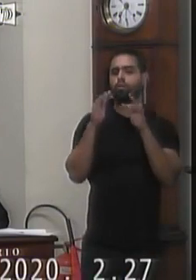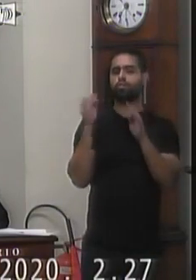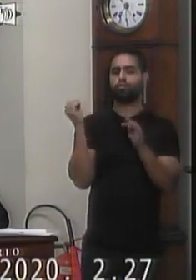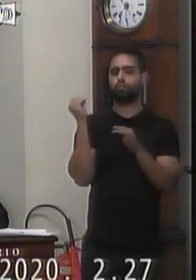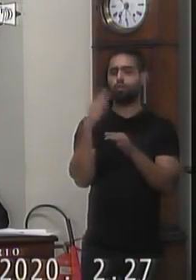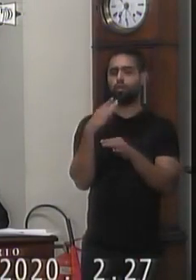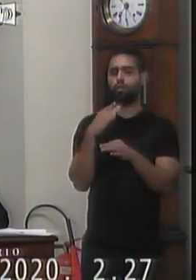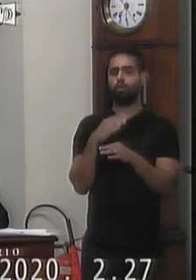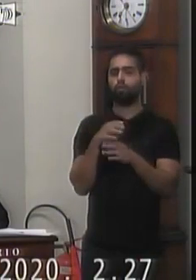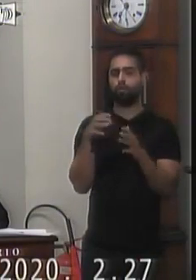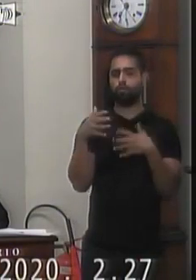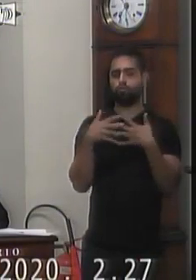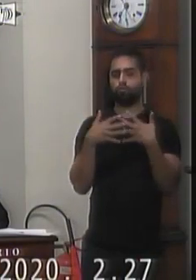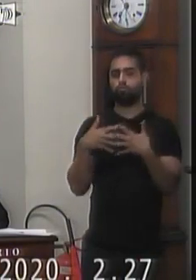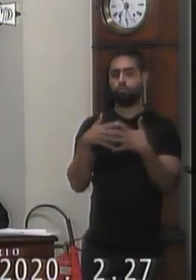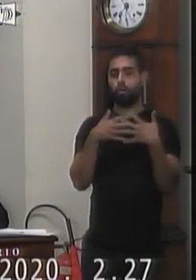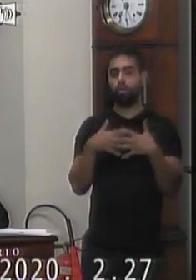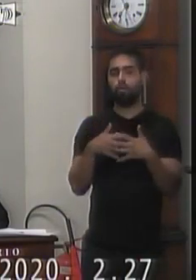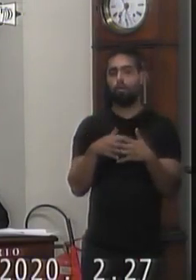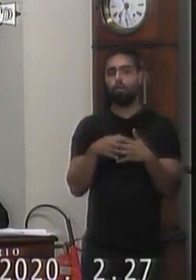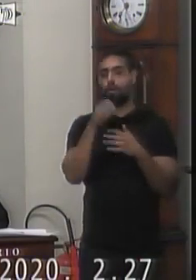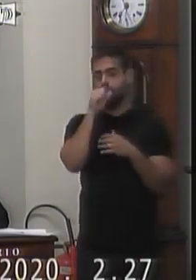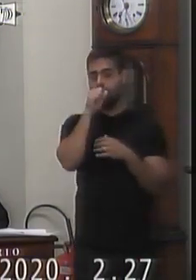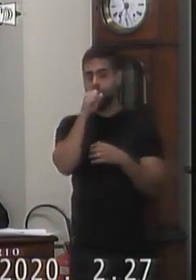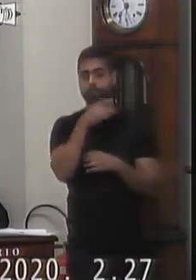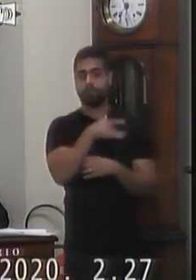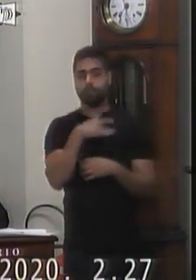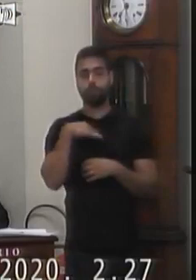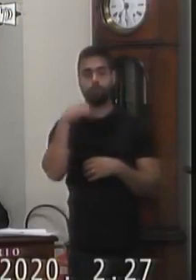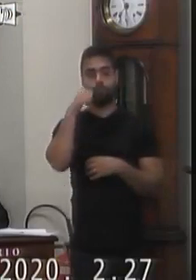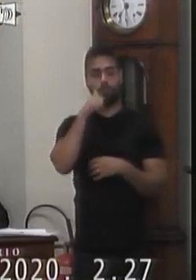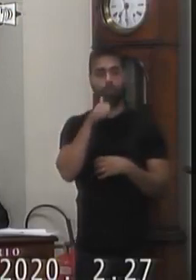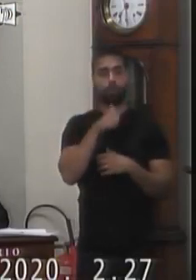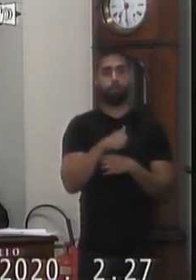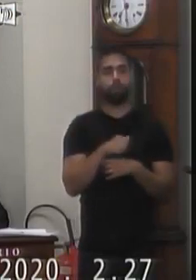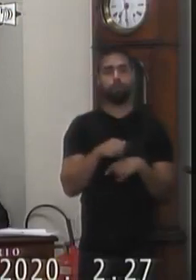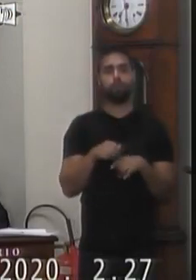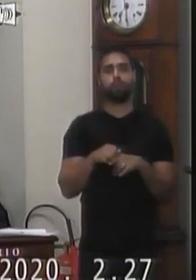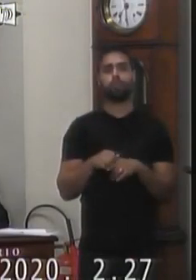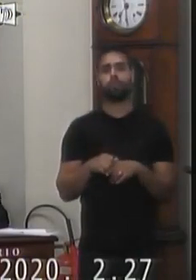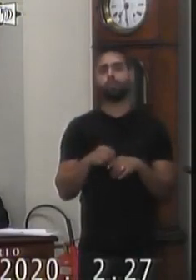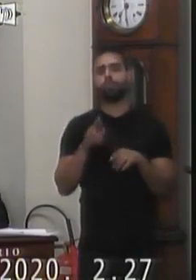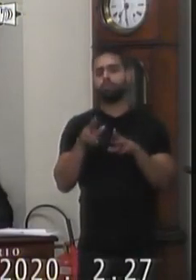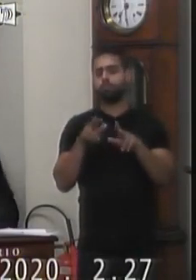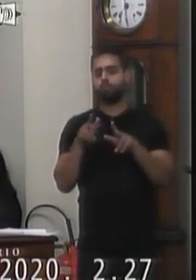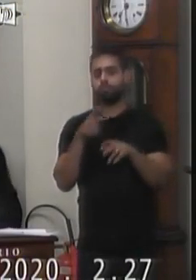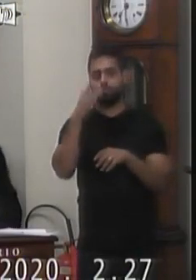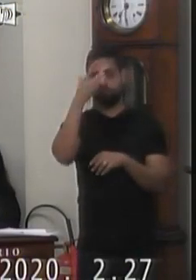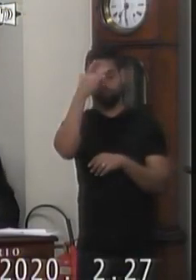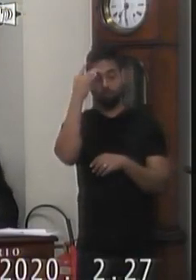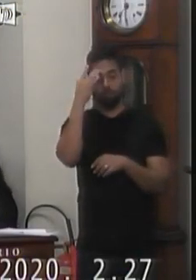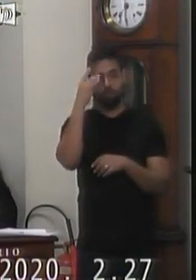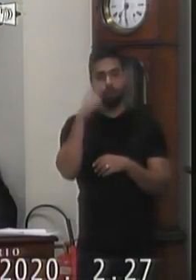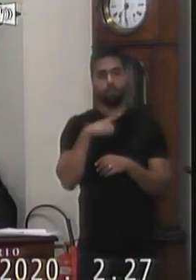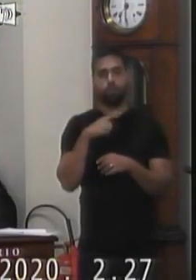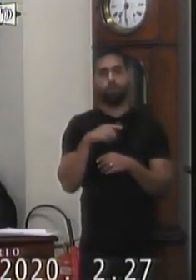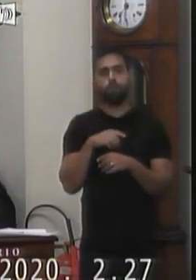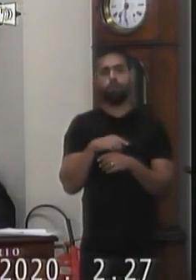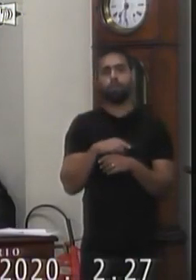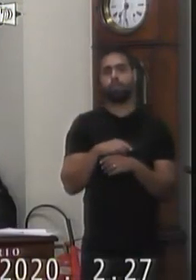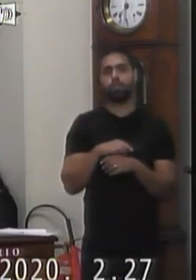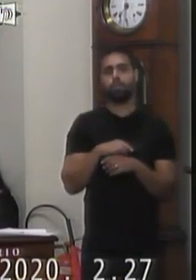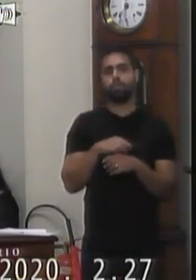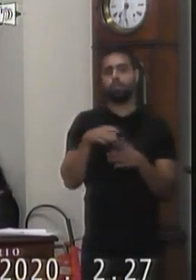veículo, é mais um dispositivo para a prevenção da saúde da mulher e atende de forma itinerante os vários distritos disponibilizando consultas ginecológicas, exames